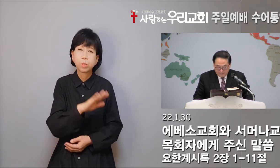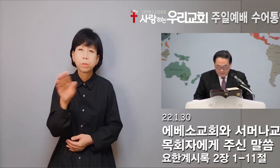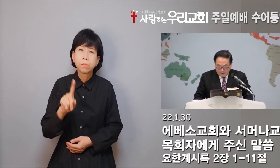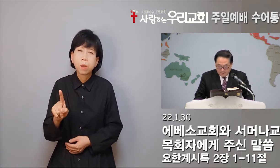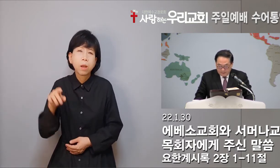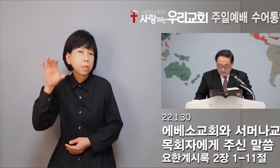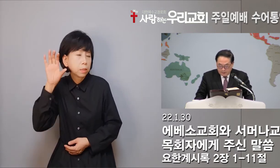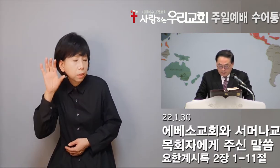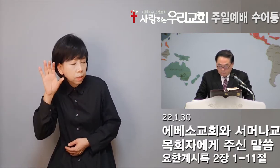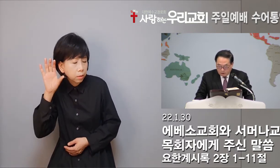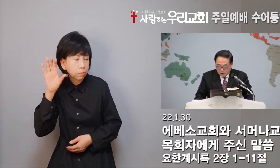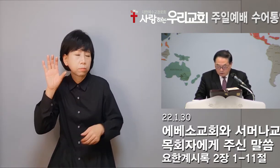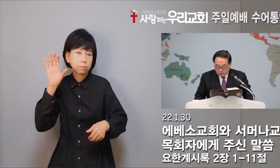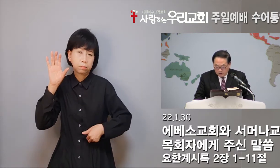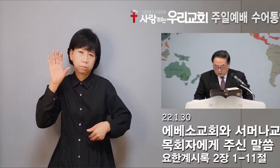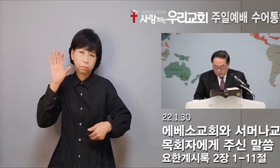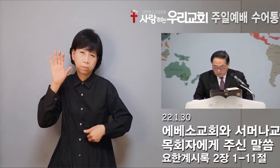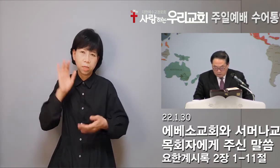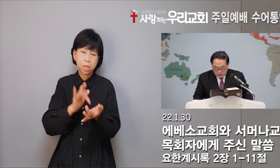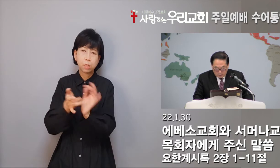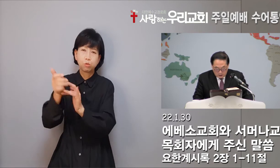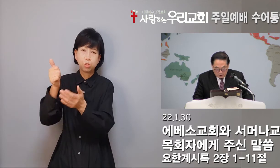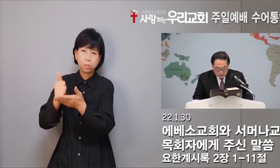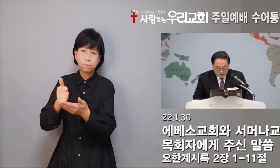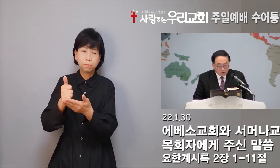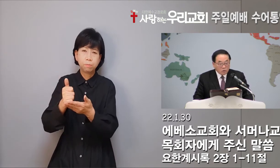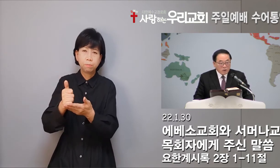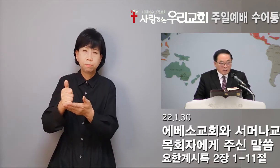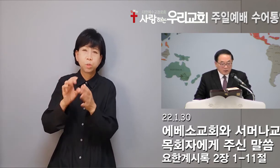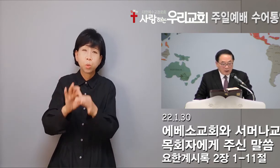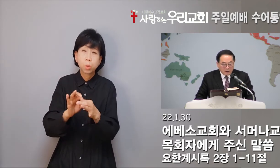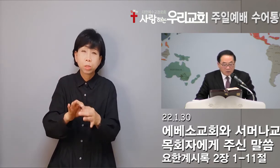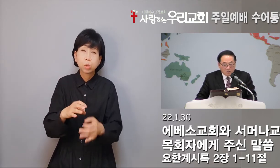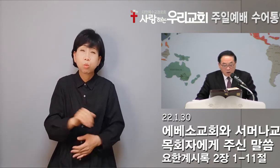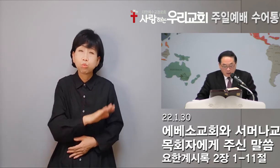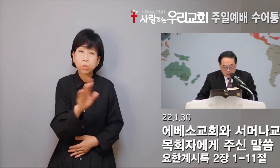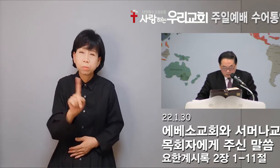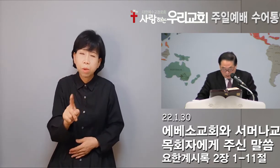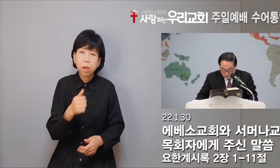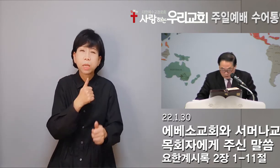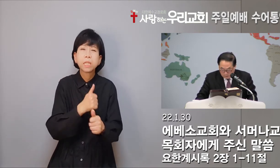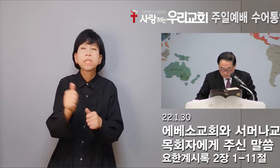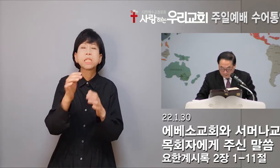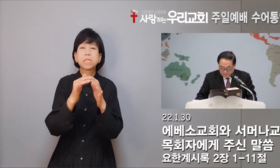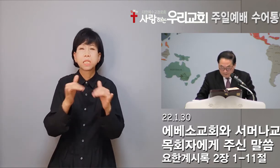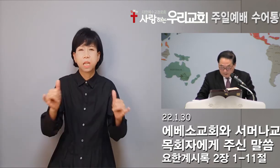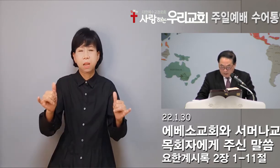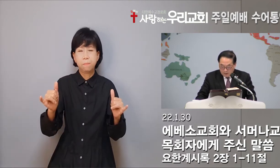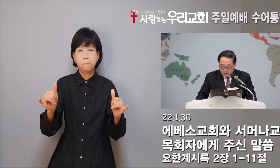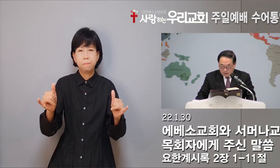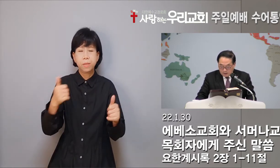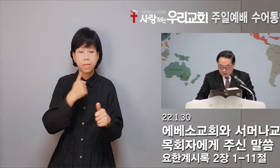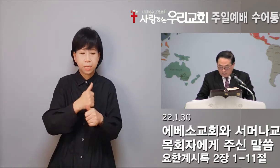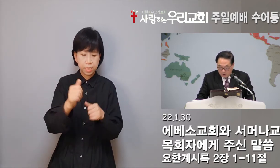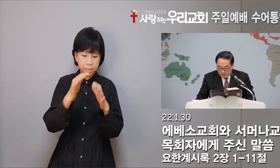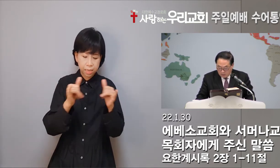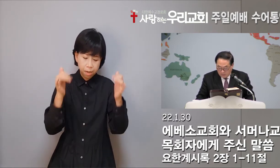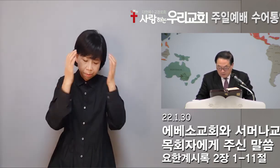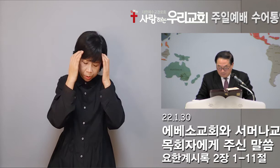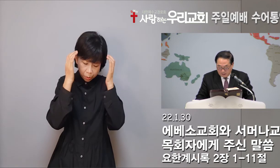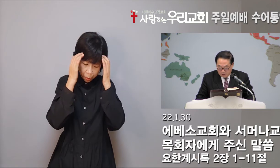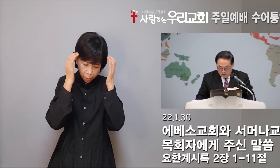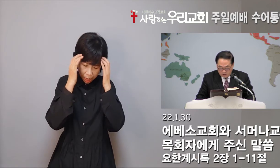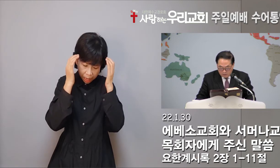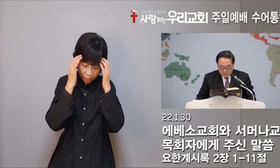것입니다. 예수 그리스도께서 또한 우리는 이기는 자가 되어야 한다고 강조하고 있습니다. 이기는 자는